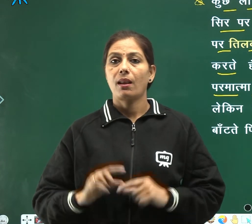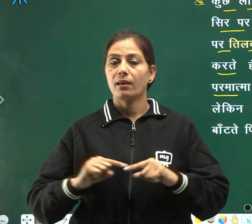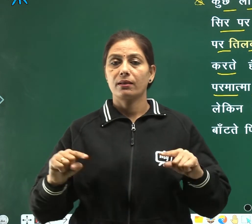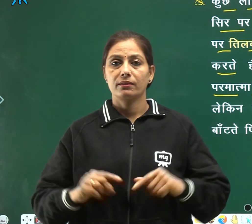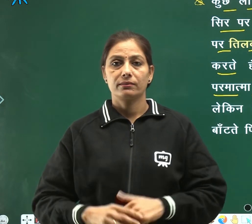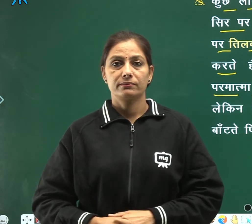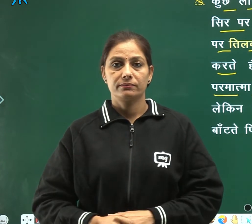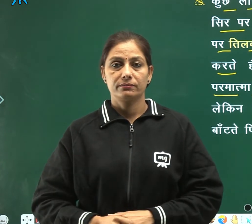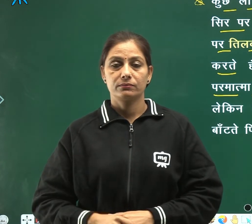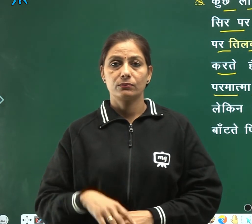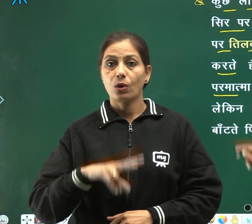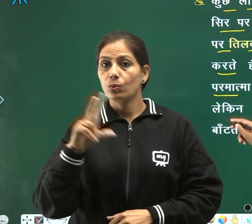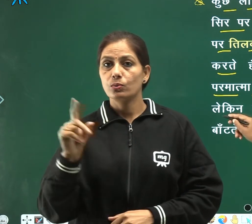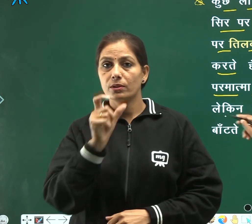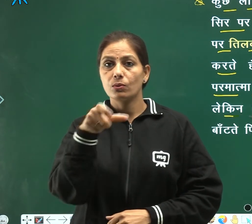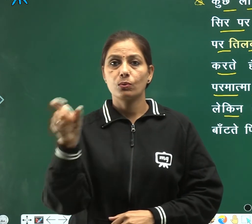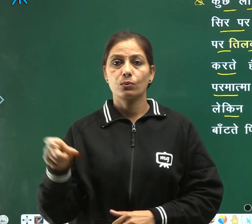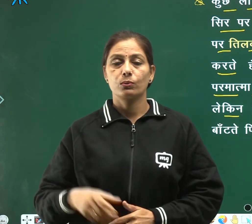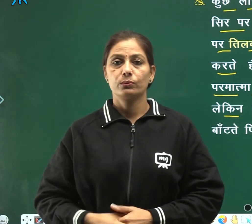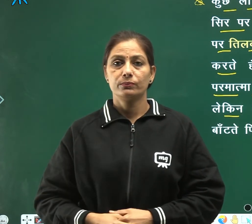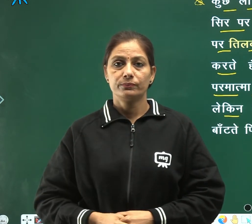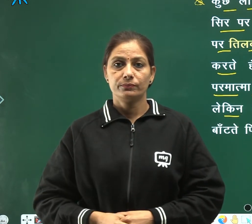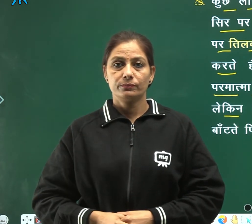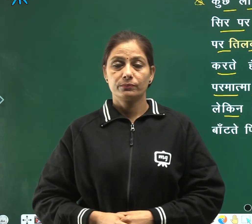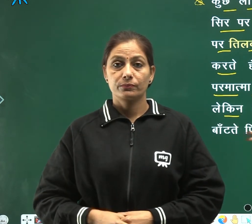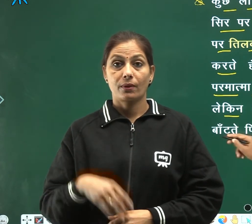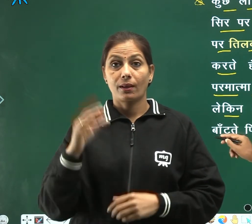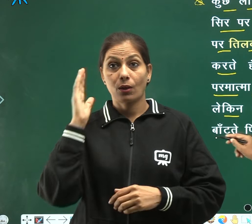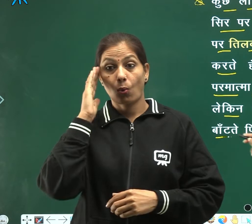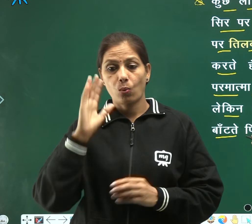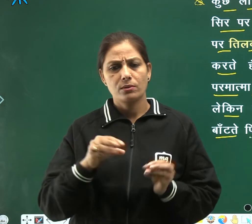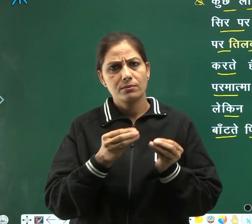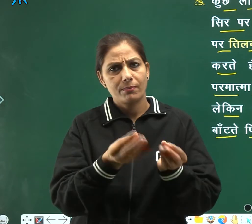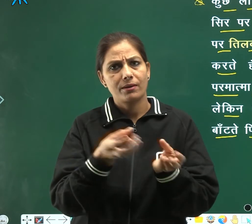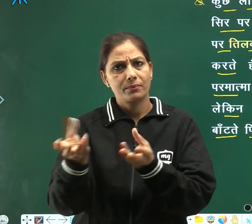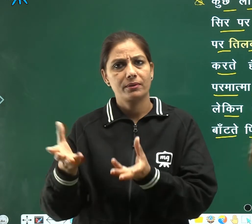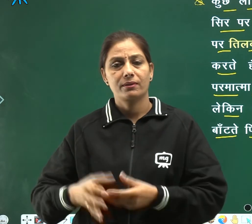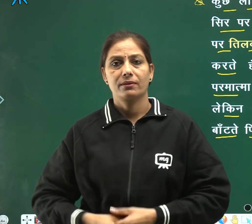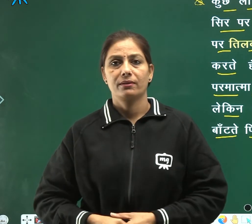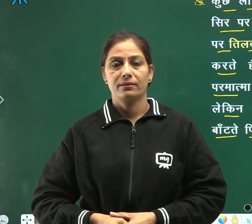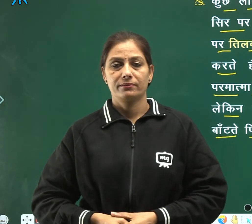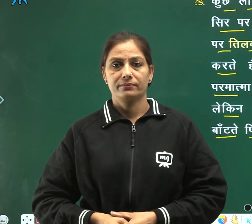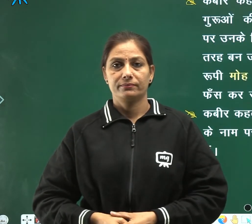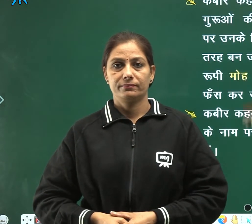लेकिन दूसरों को ज्ञान बांटते फिरते हैं।